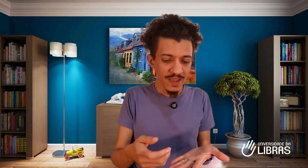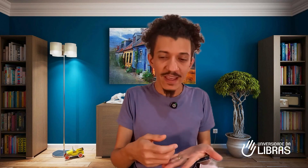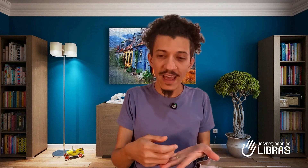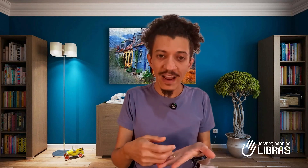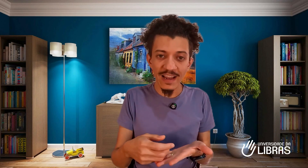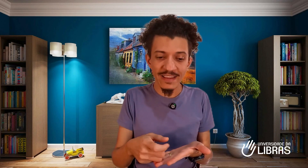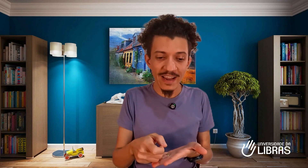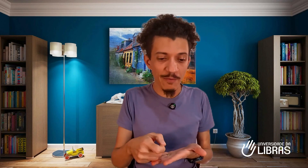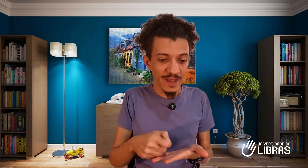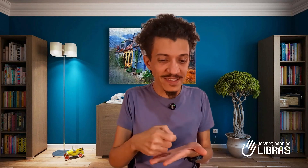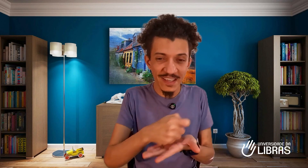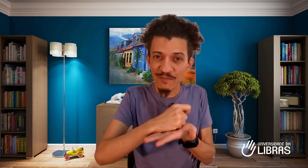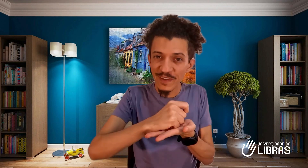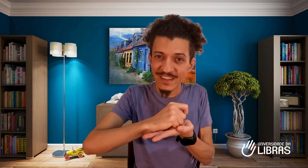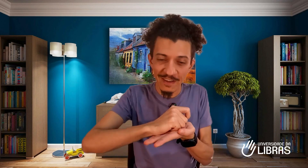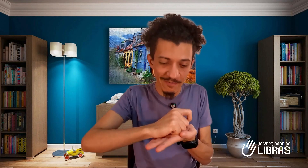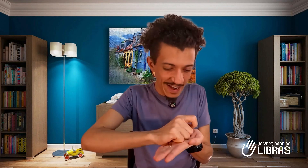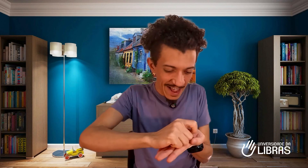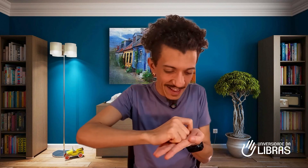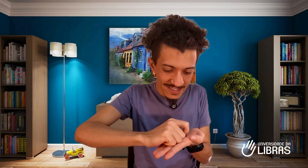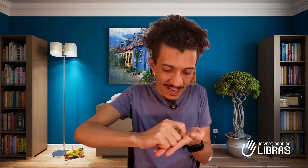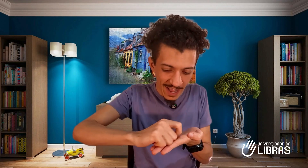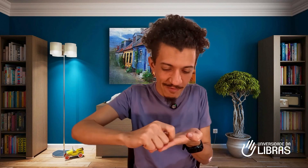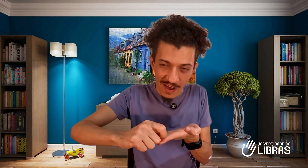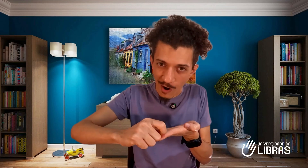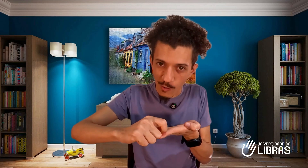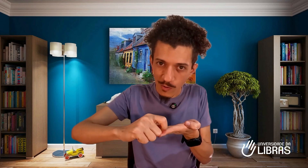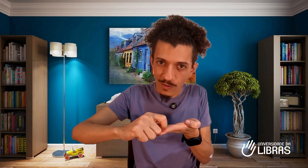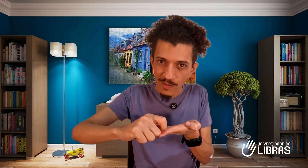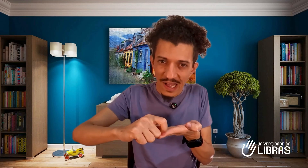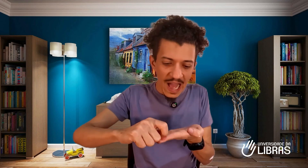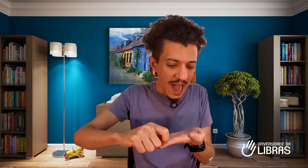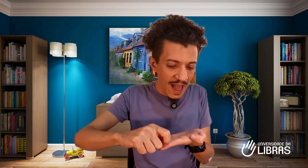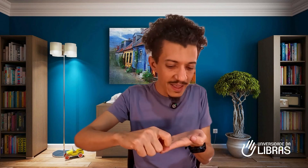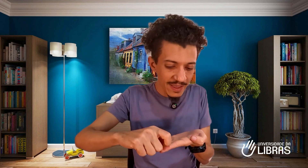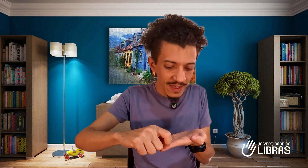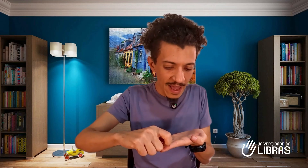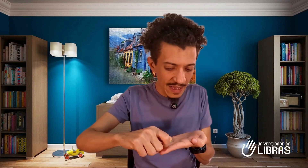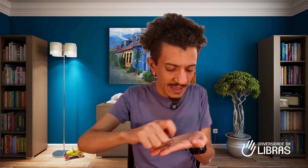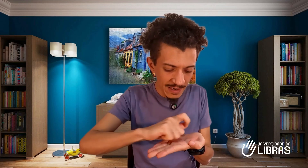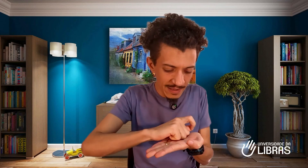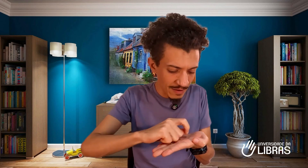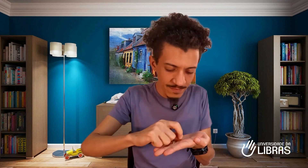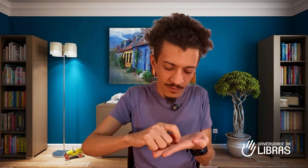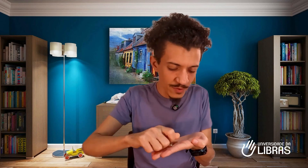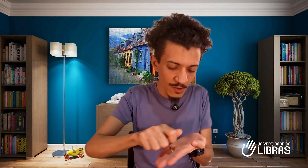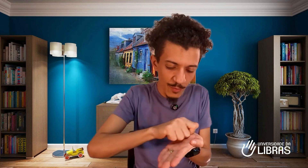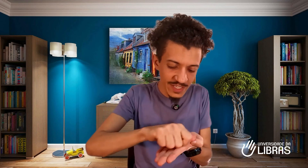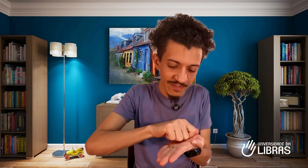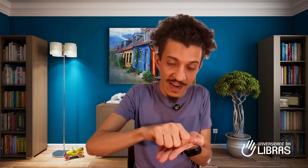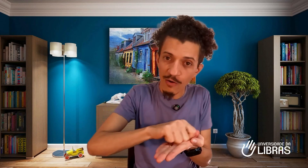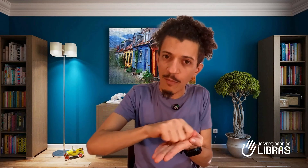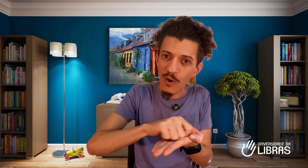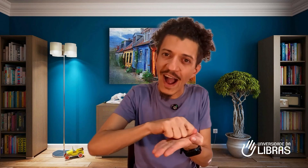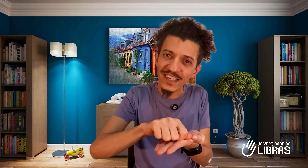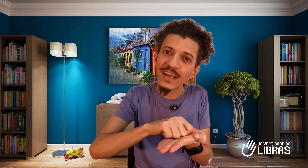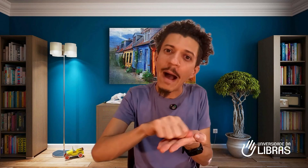ela literalmente significa que você vai lá, escreve algo, aí aquilo ali, não ficou tão bom. Aí você vai lá com a borracha,